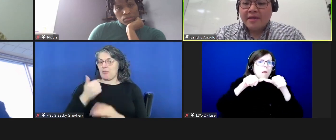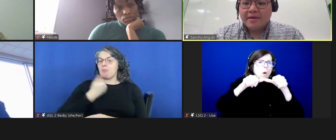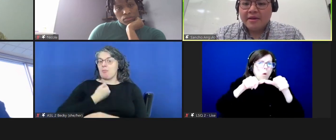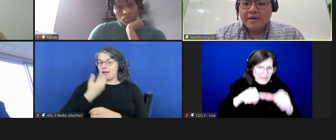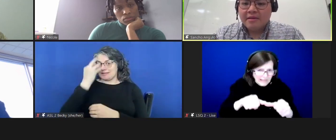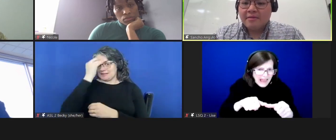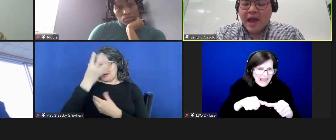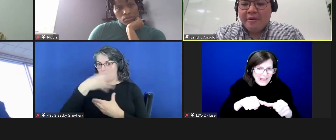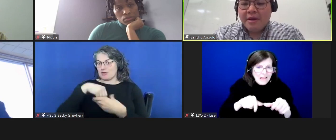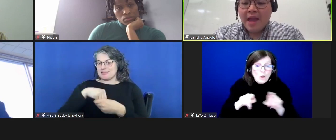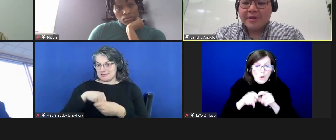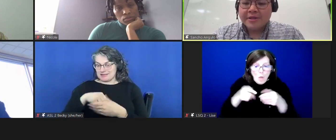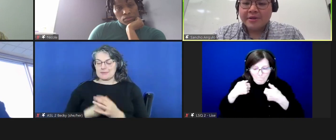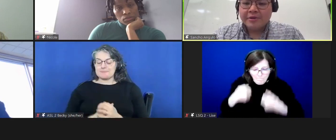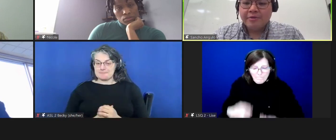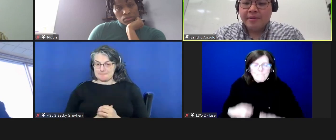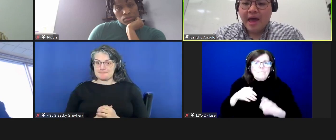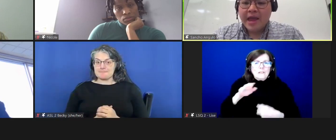autiste